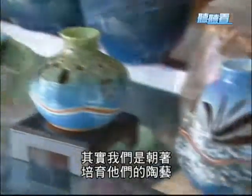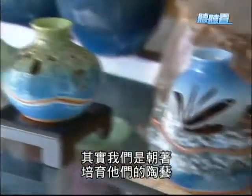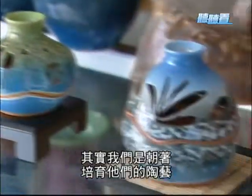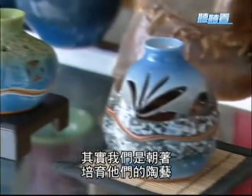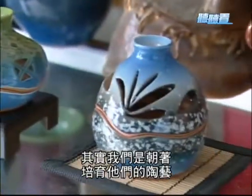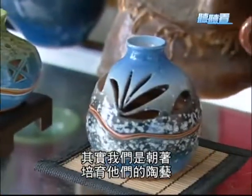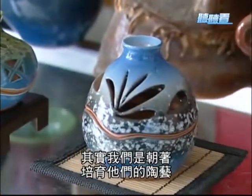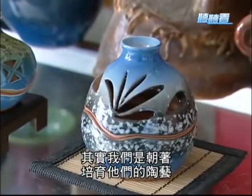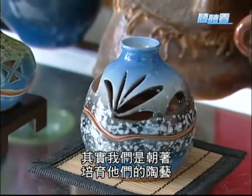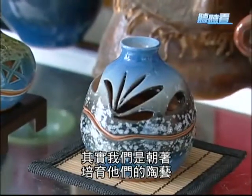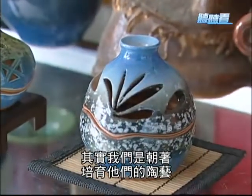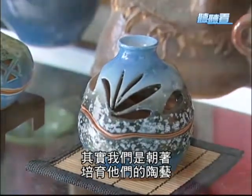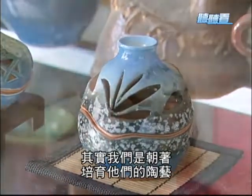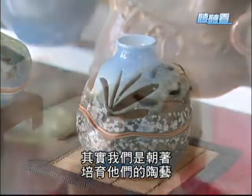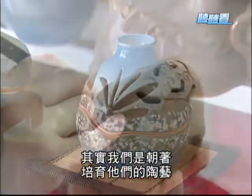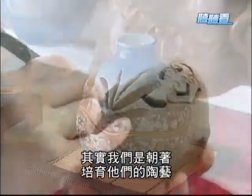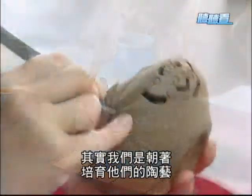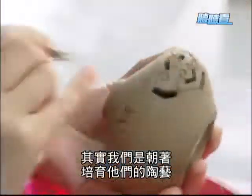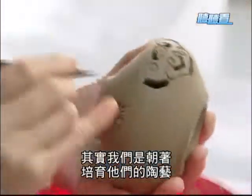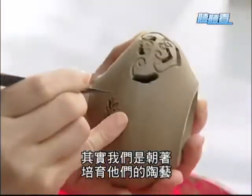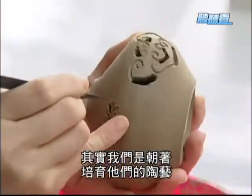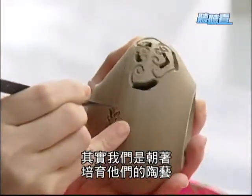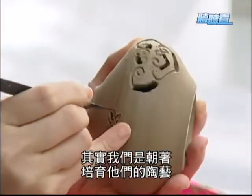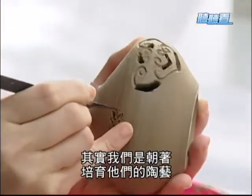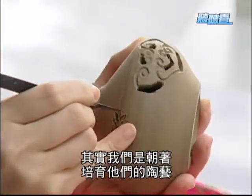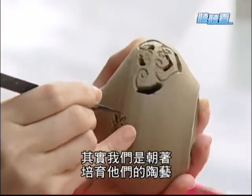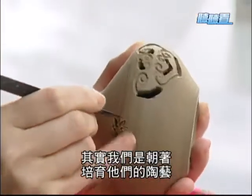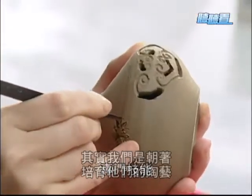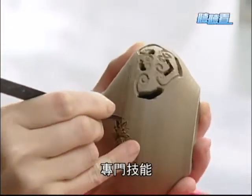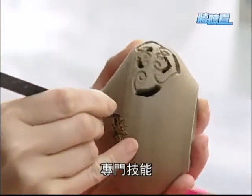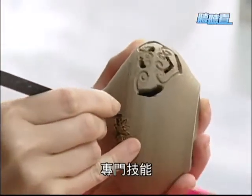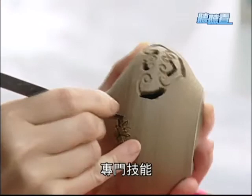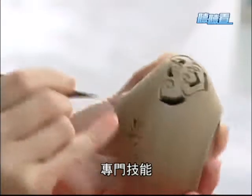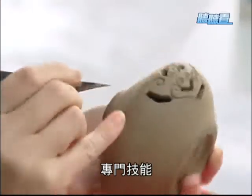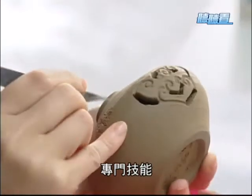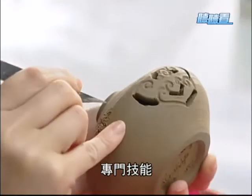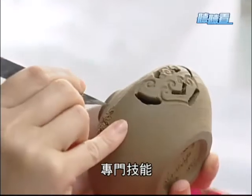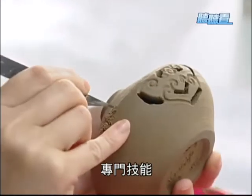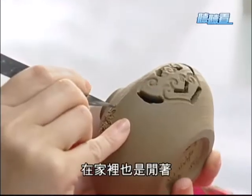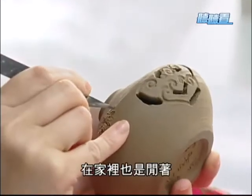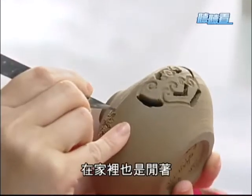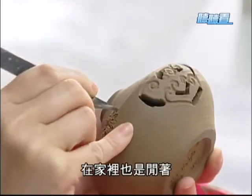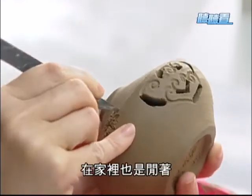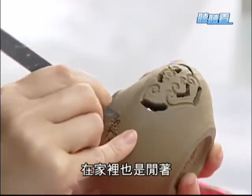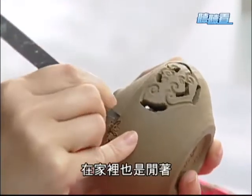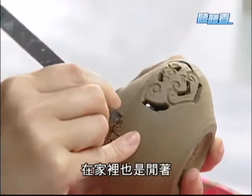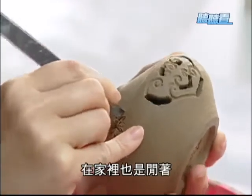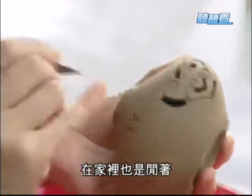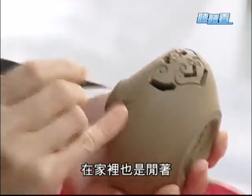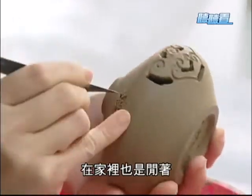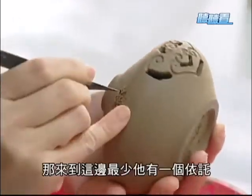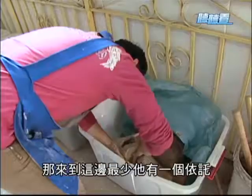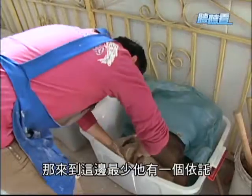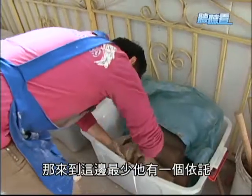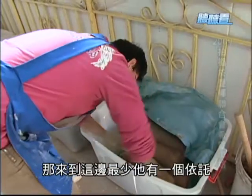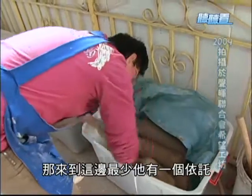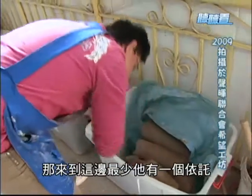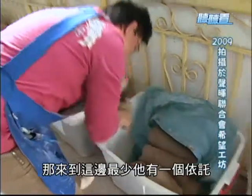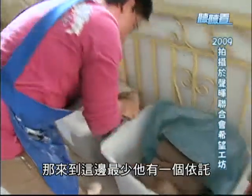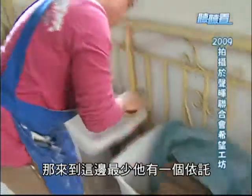着培育他们的陶艺啦，专门技能啦，在家里也是闲着，那来到这边最少他有一个